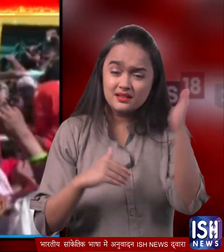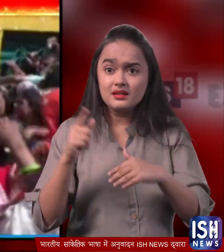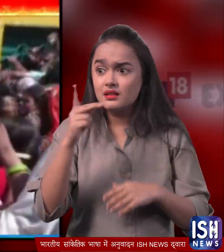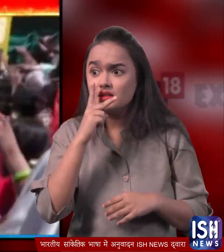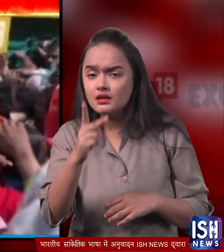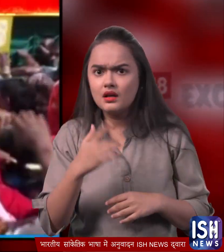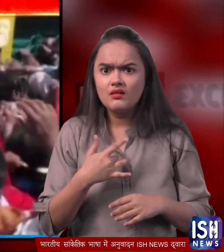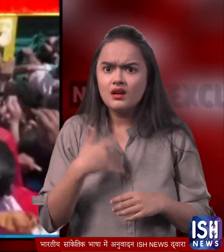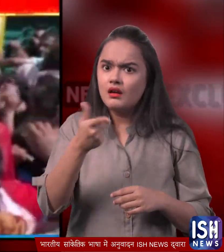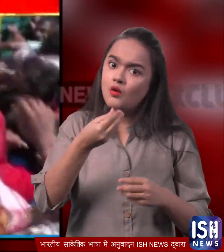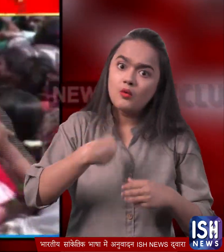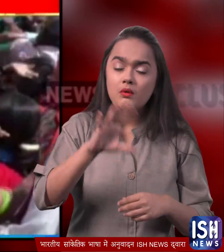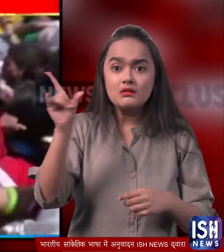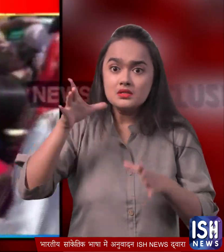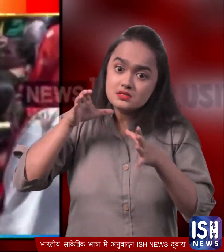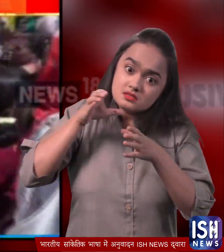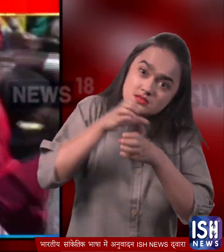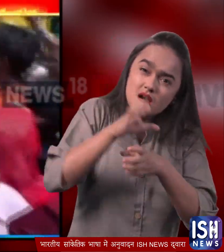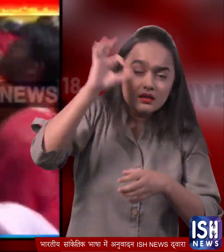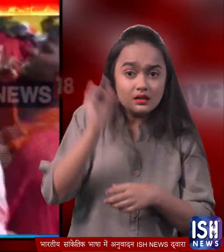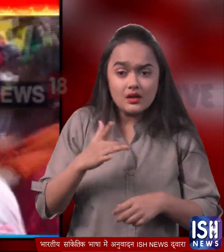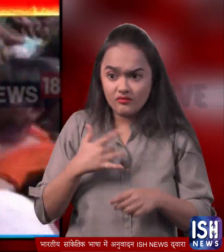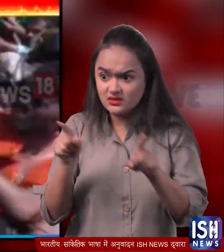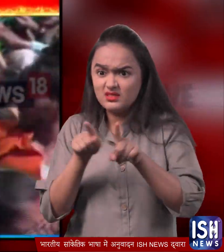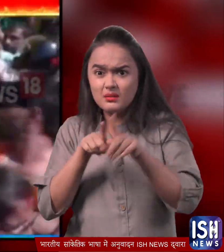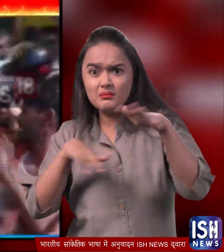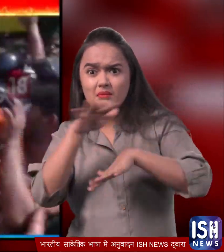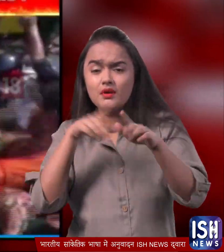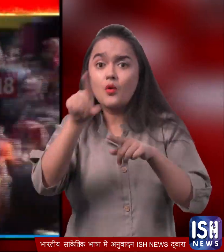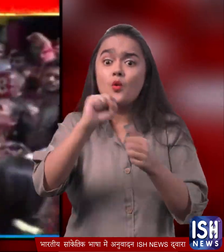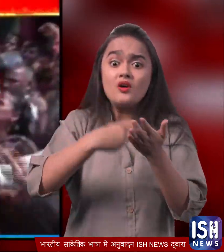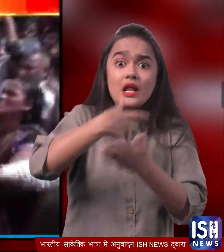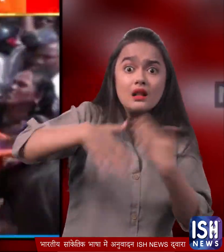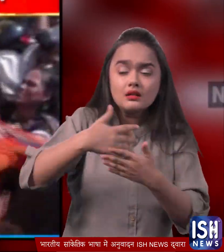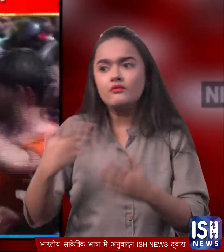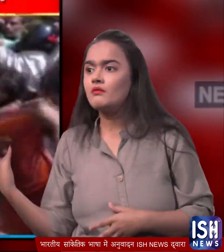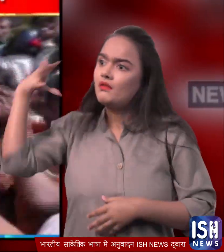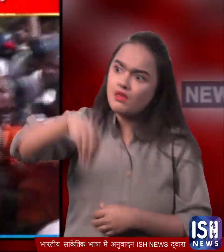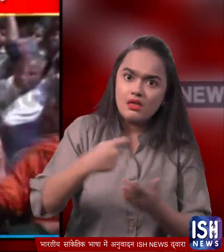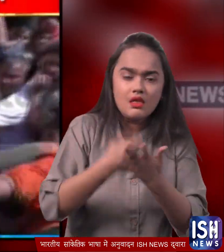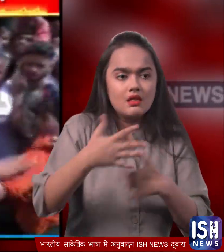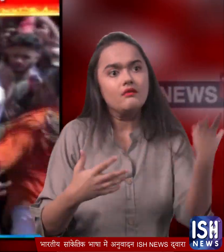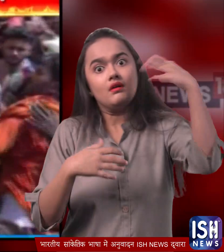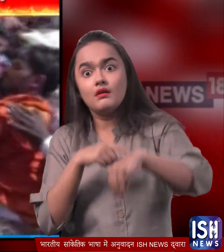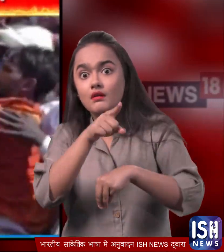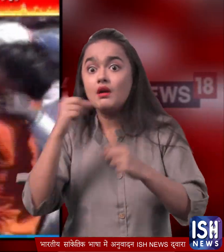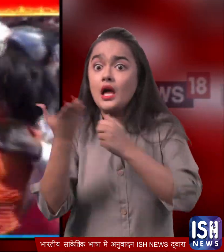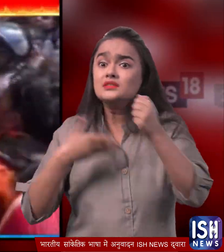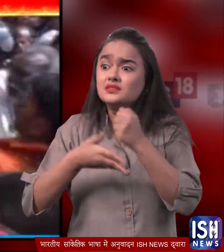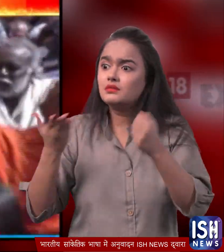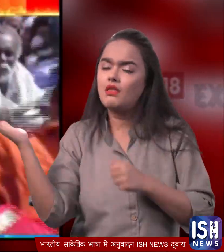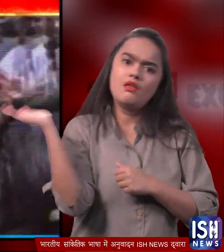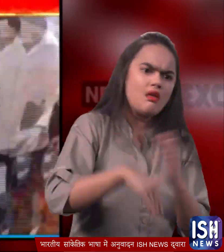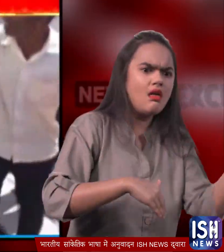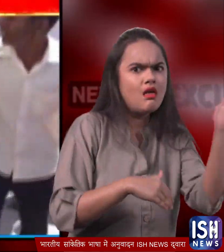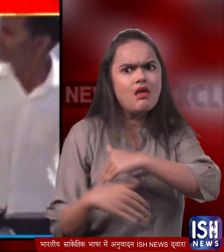उन्हें देखकर ऐसा लगा मानो वो एक दूसरे की जान लेकर ही दम लेंगे। इस भिड़ंत में एक किसान की रिश्तेदार भी कूद गई, जिसने दूसरे किसान पर हाथ चलाने